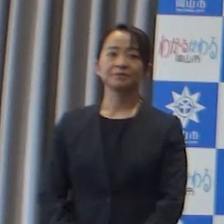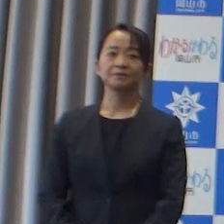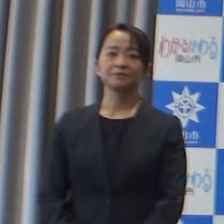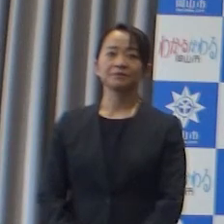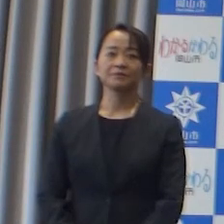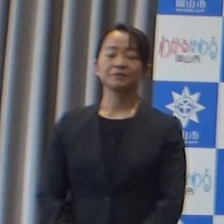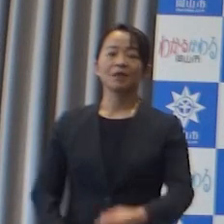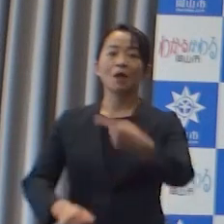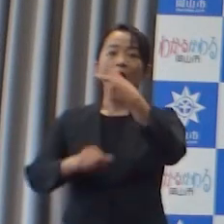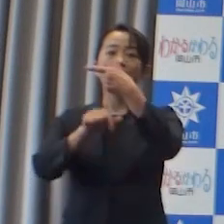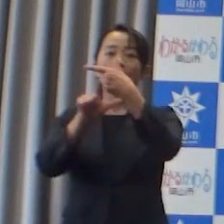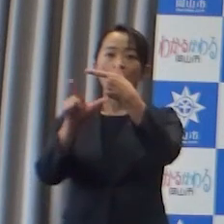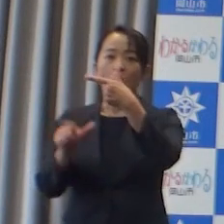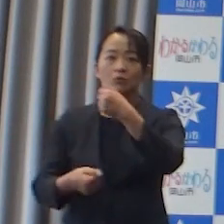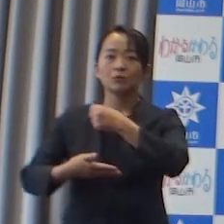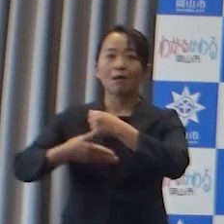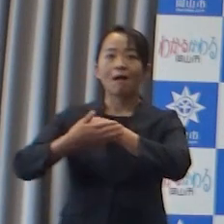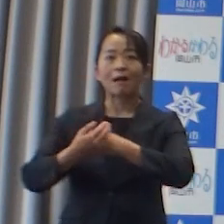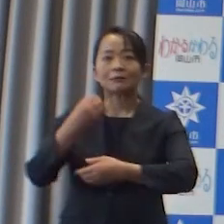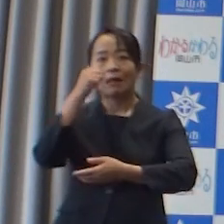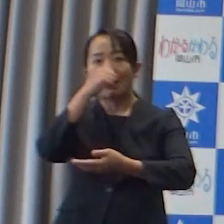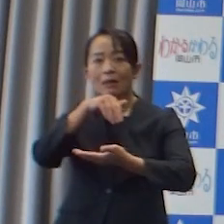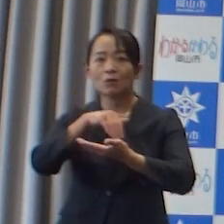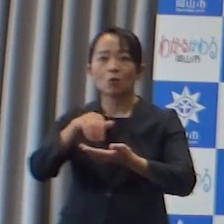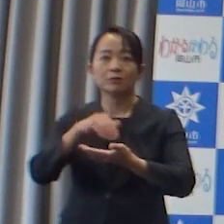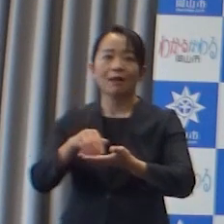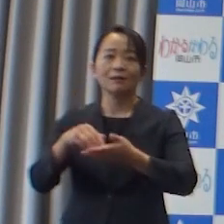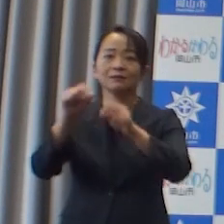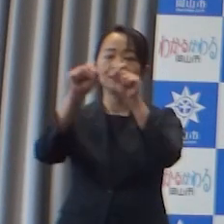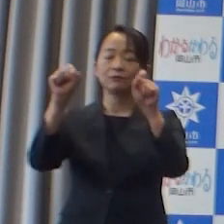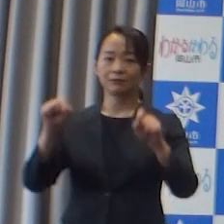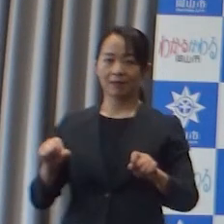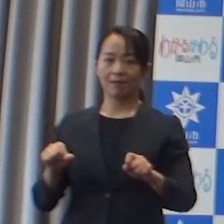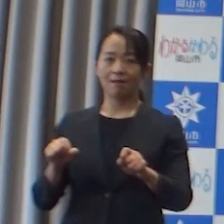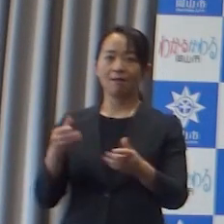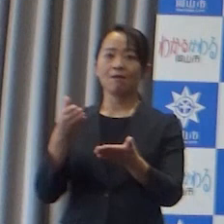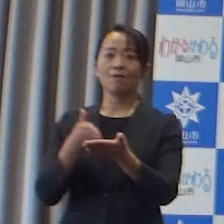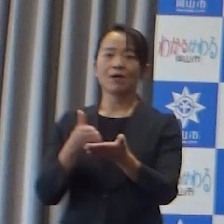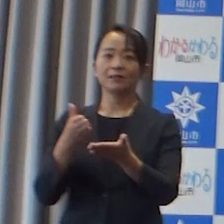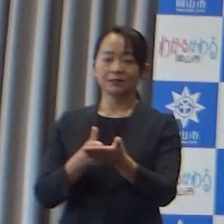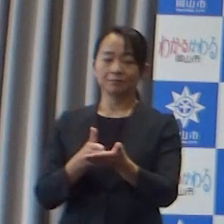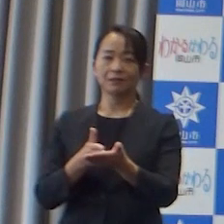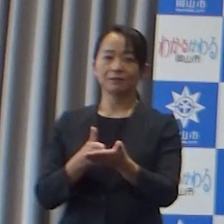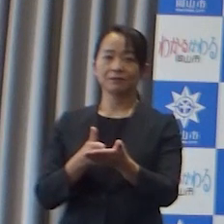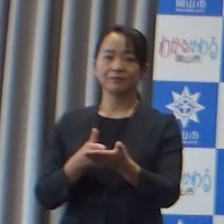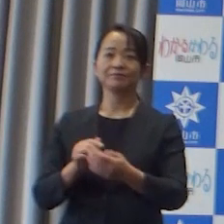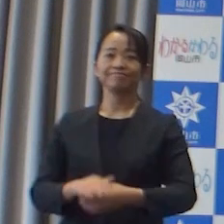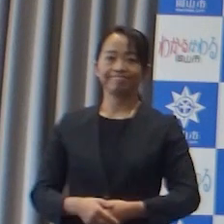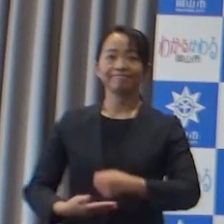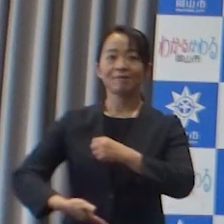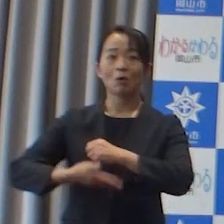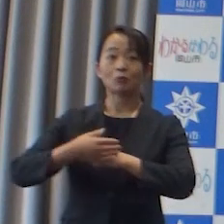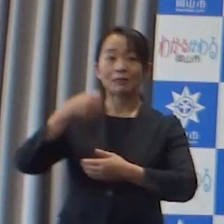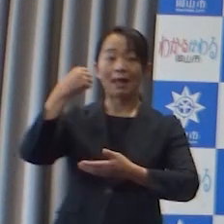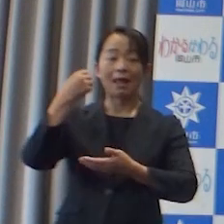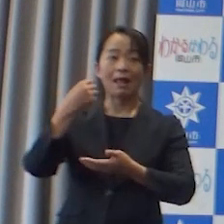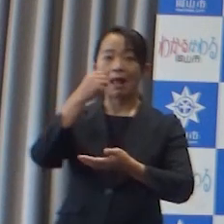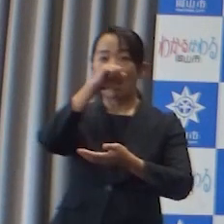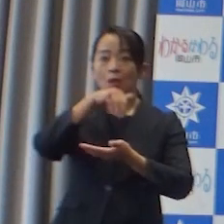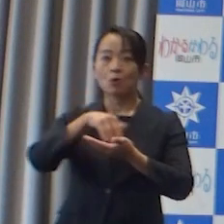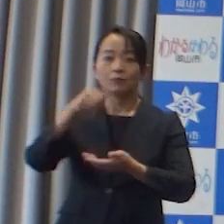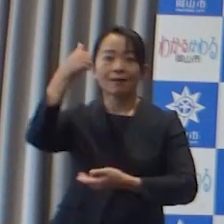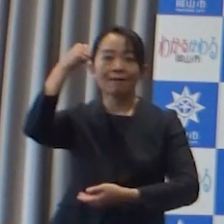まずは6月補正の案についてお話を申し上げたいと思います。補正予算案